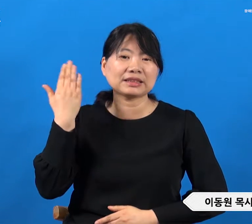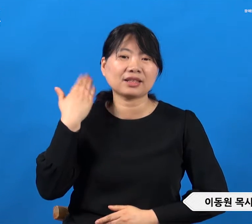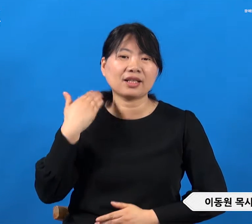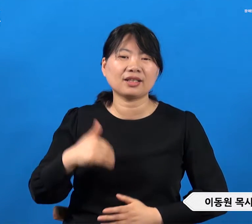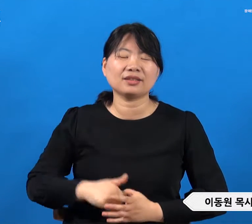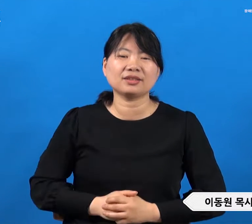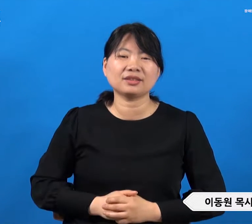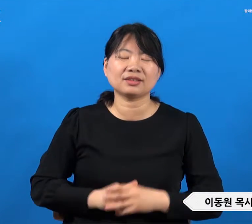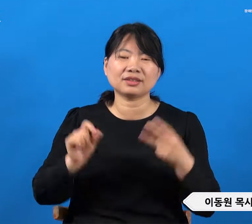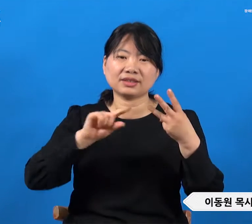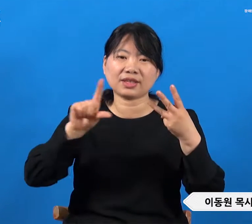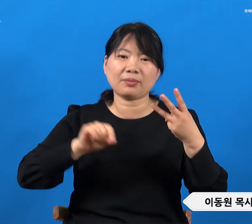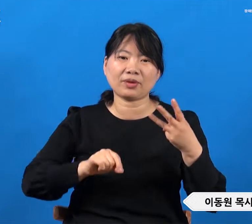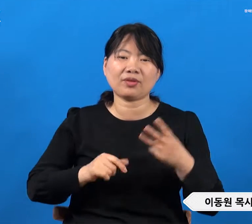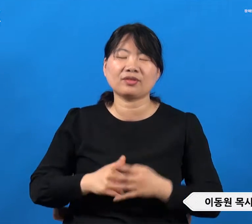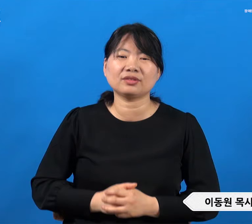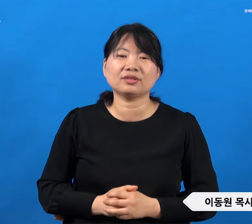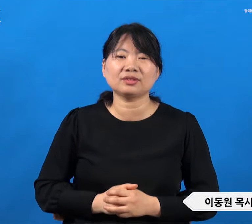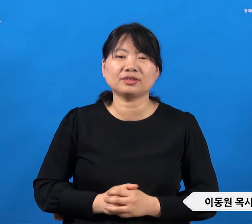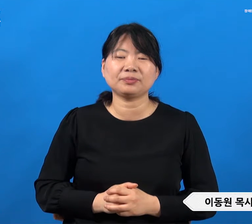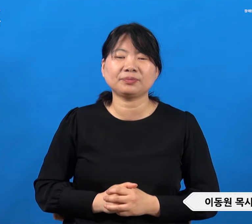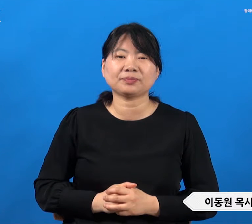지난 3월